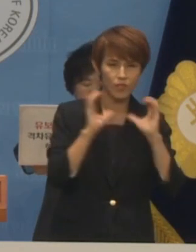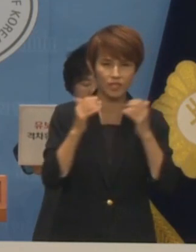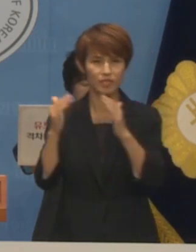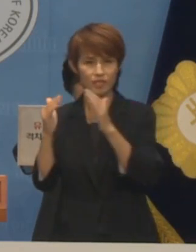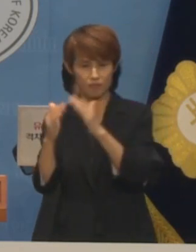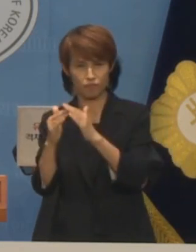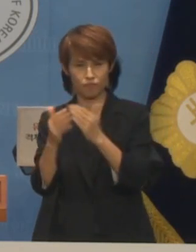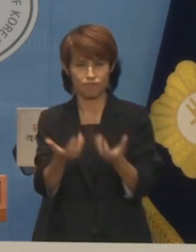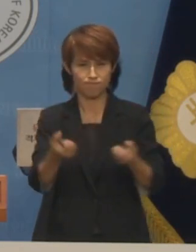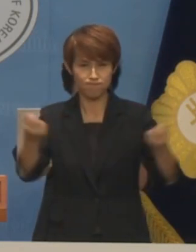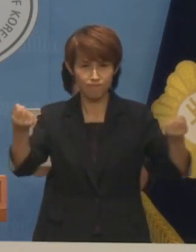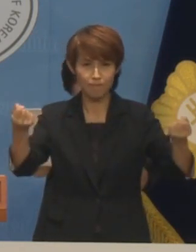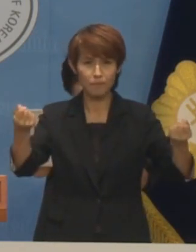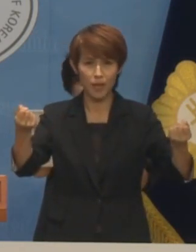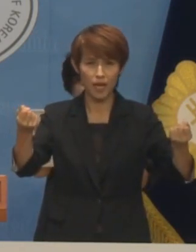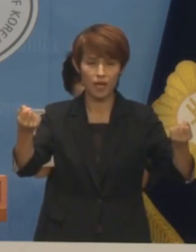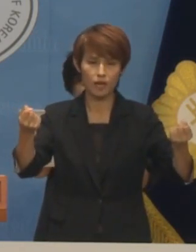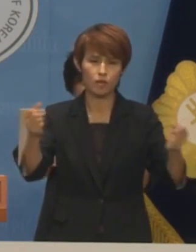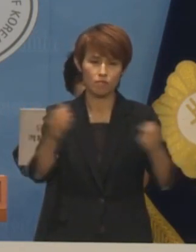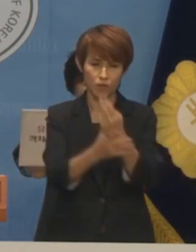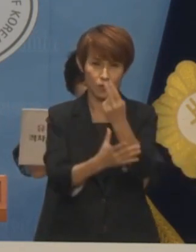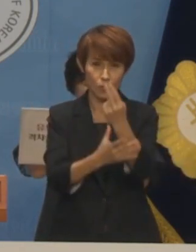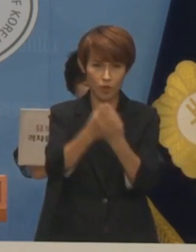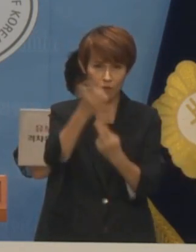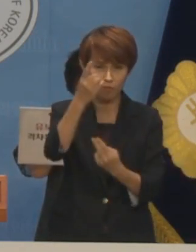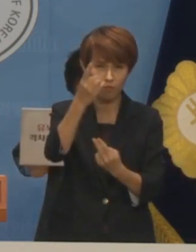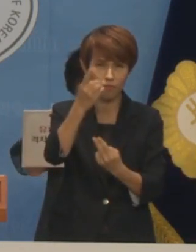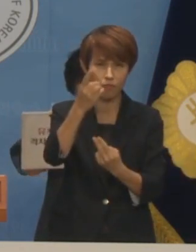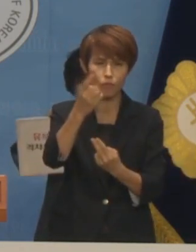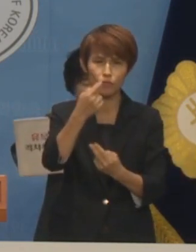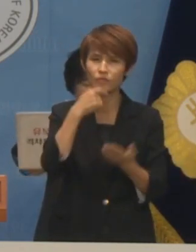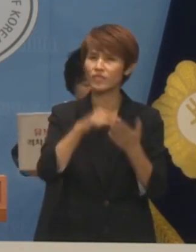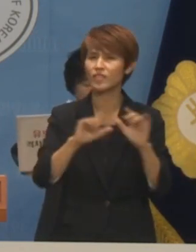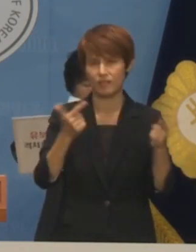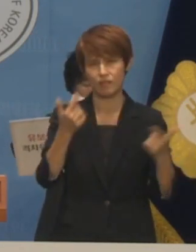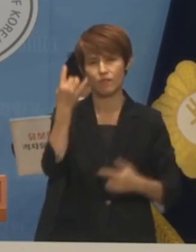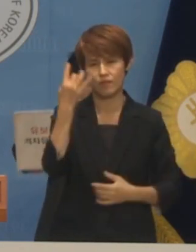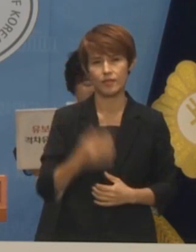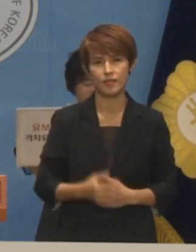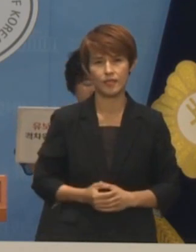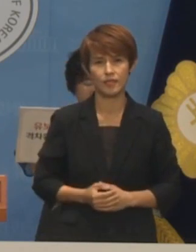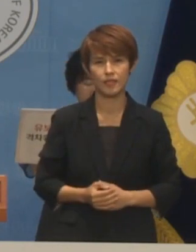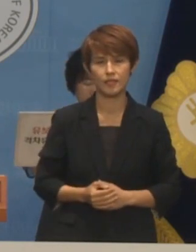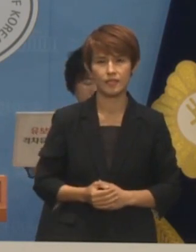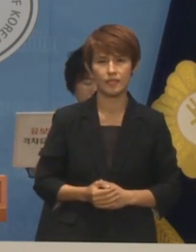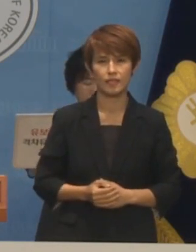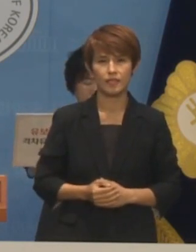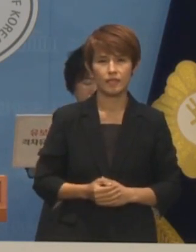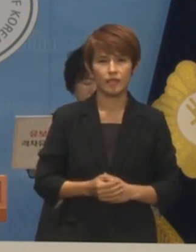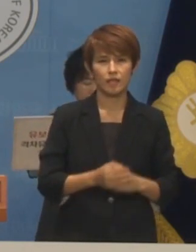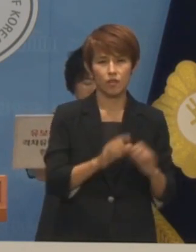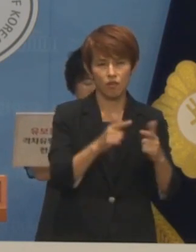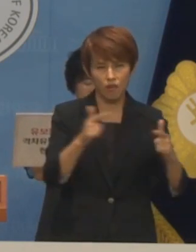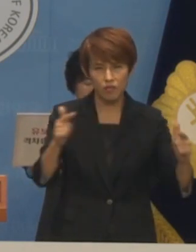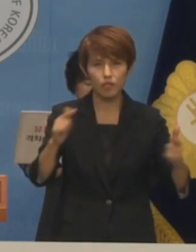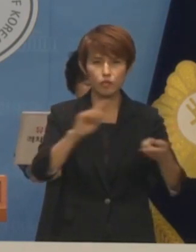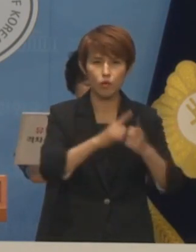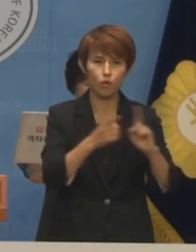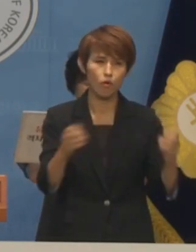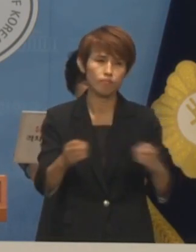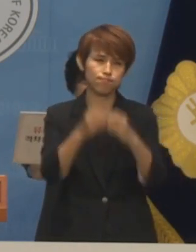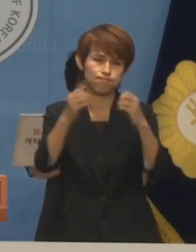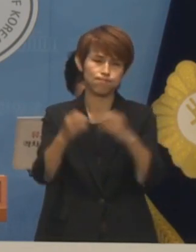유아교육과 영유아 보육의 통합은 말처럼 쉬운 과제가 아니다. 산적한 과제와 이해관계의 충돌